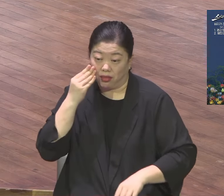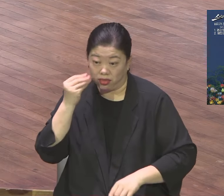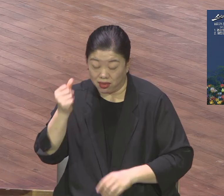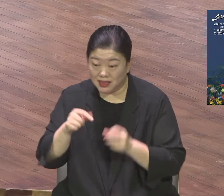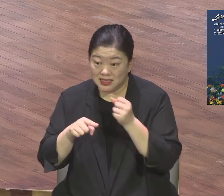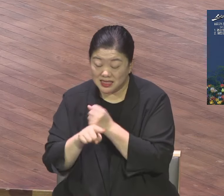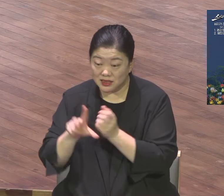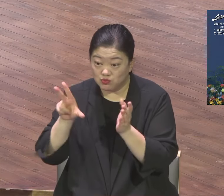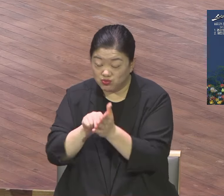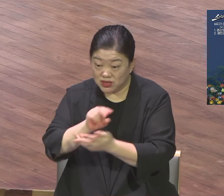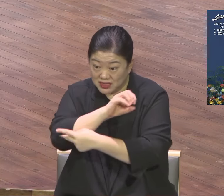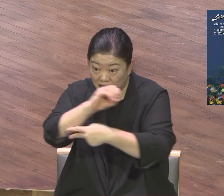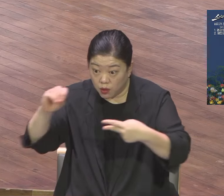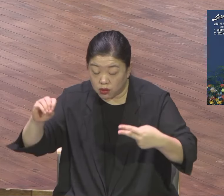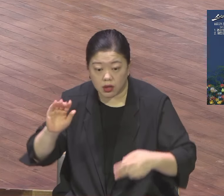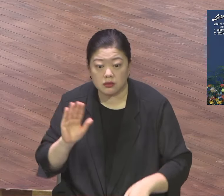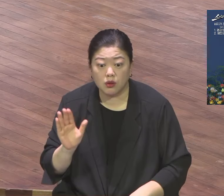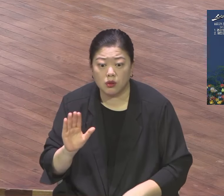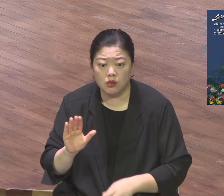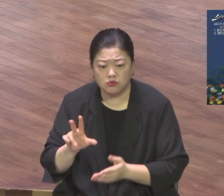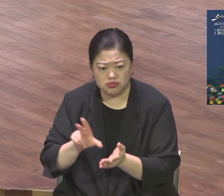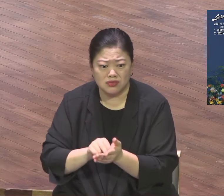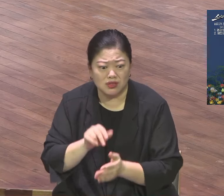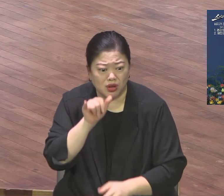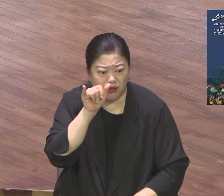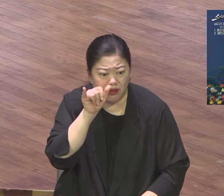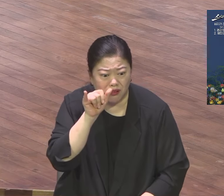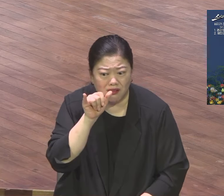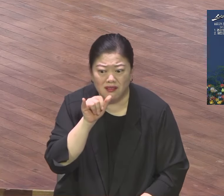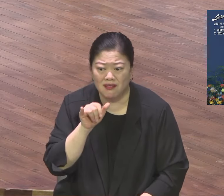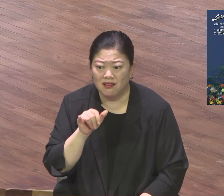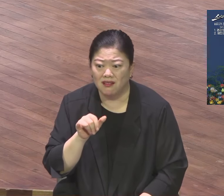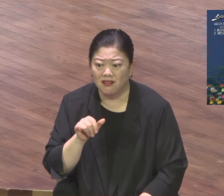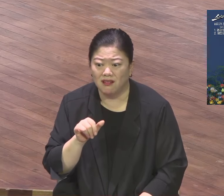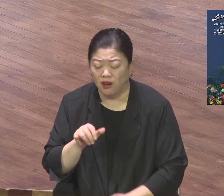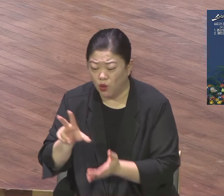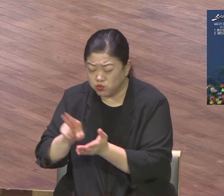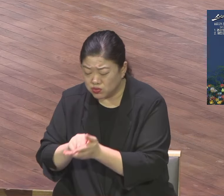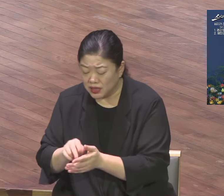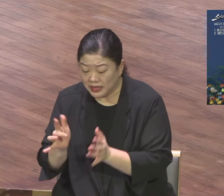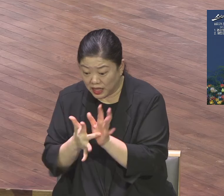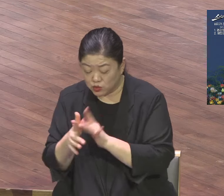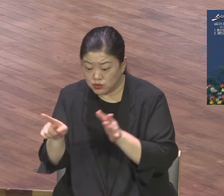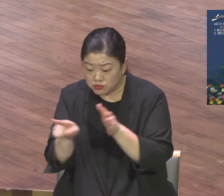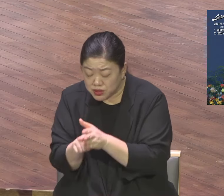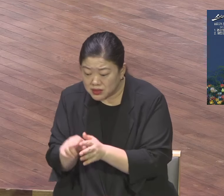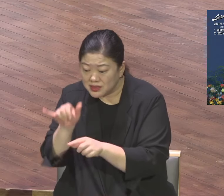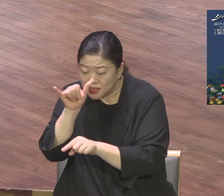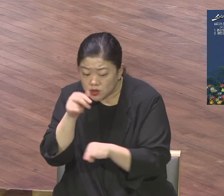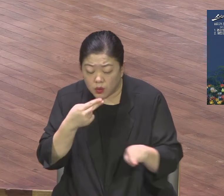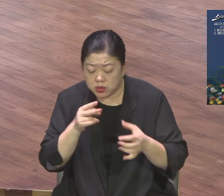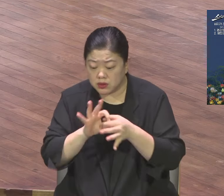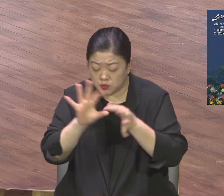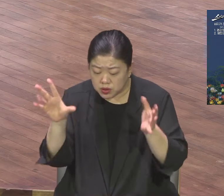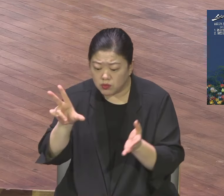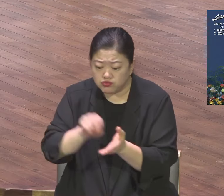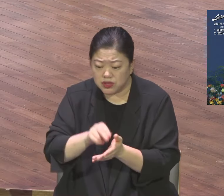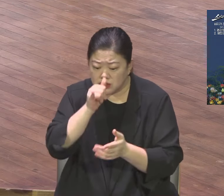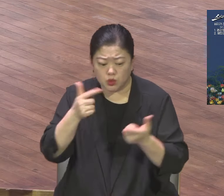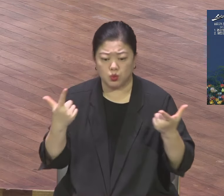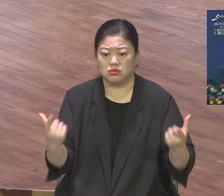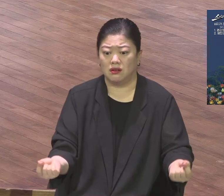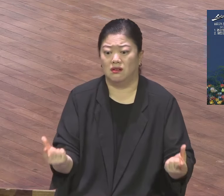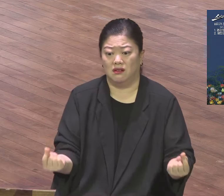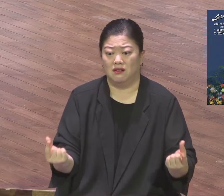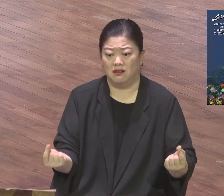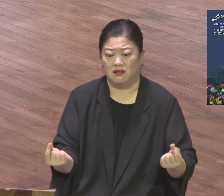평탄하다, 형통하다, 이게 아무 문제 없는 삶을 말한 게 아니에요. 문제 없을 수가 없어요.